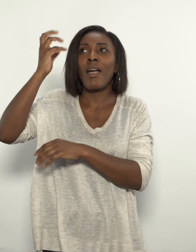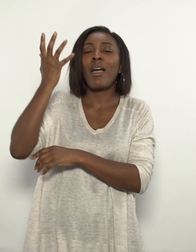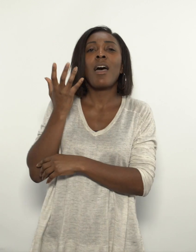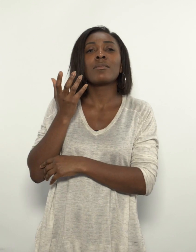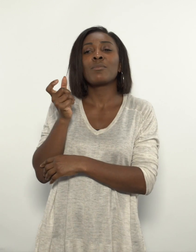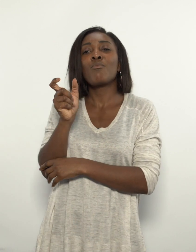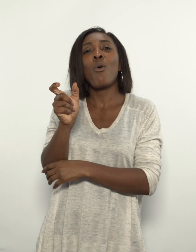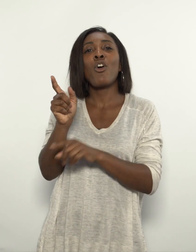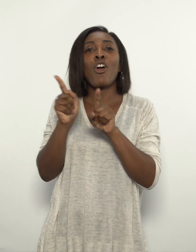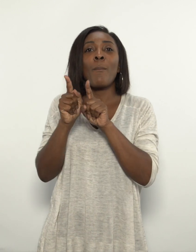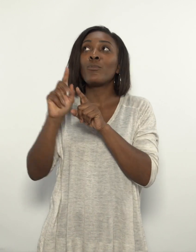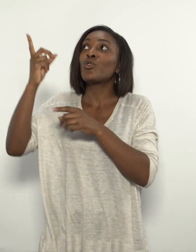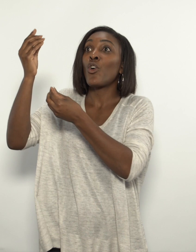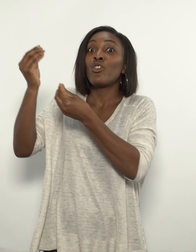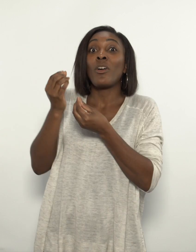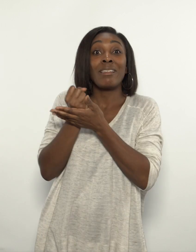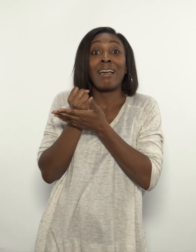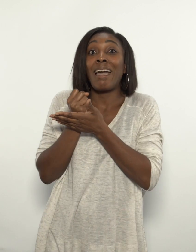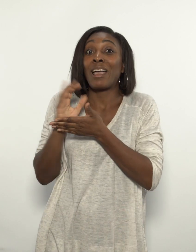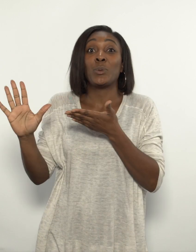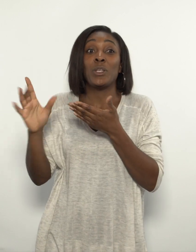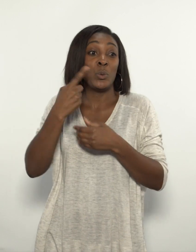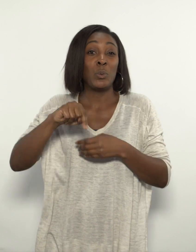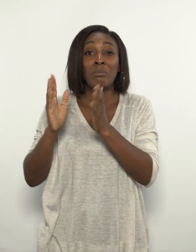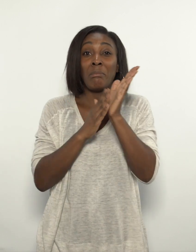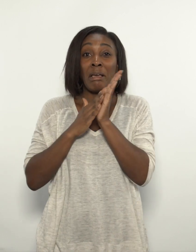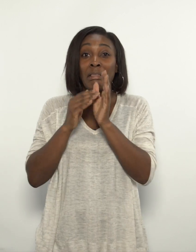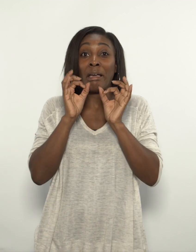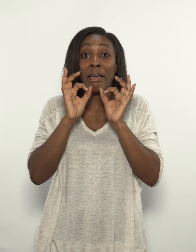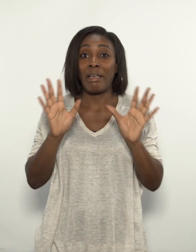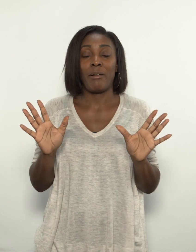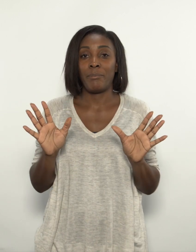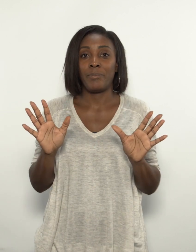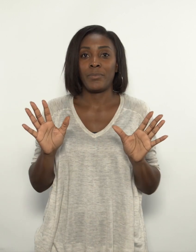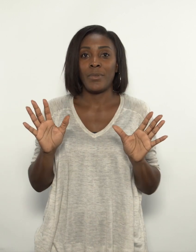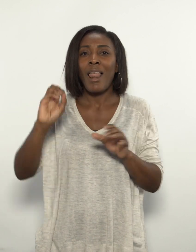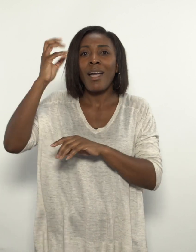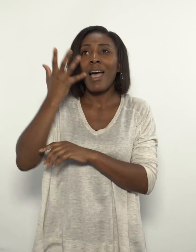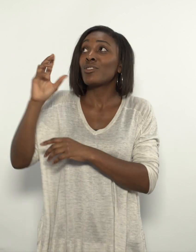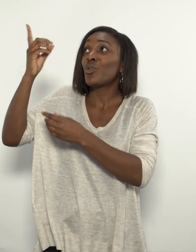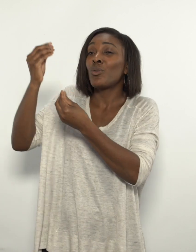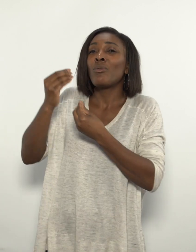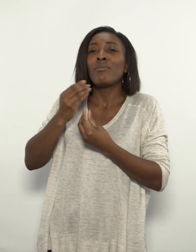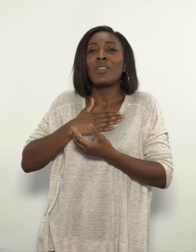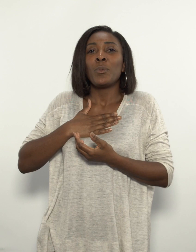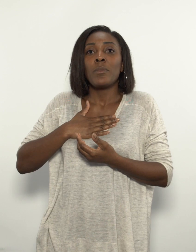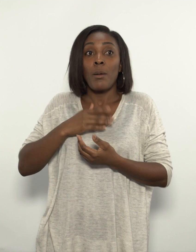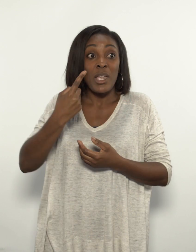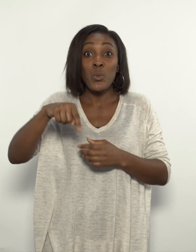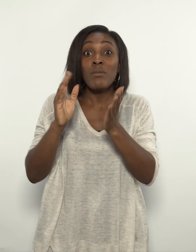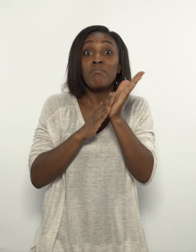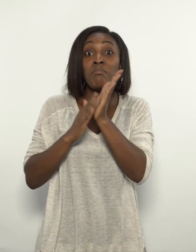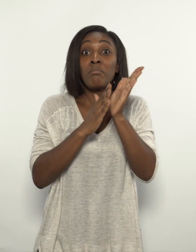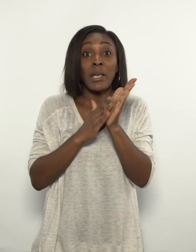définit souvent la grâce comme la faveur imméritée de Dieu envers les hommes. La grâce, c'est lorsque Dieu nous fait du bien alors que nous ne